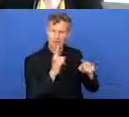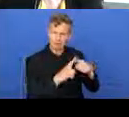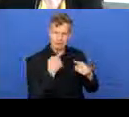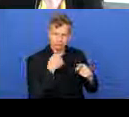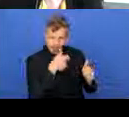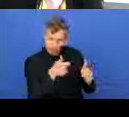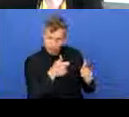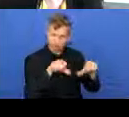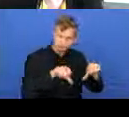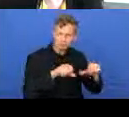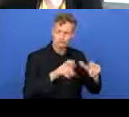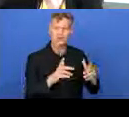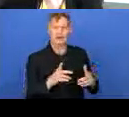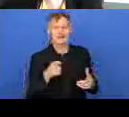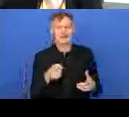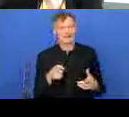soient mis en œuvre.